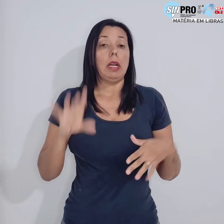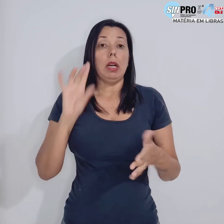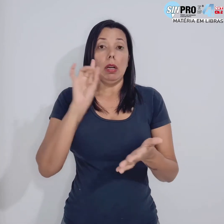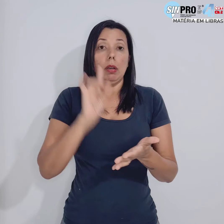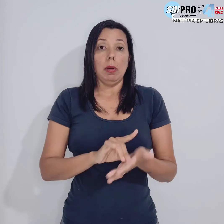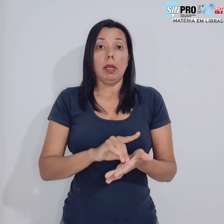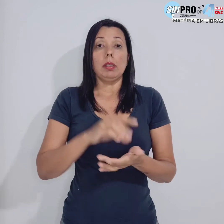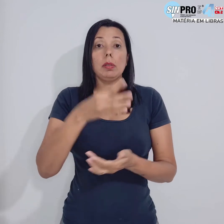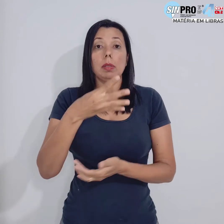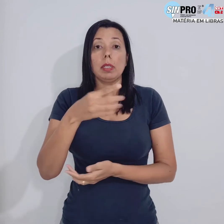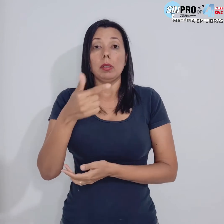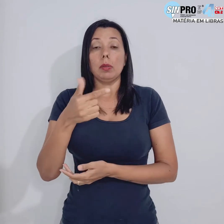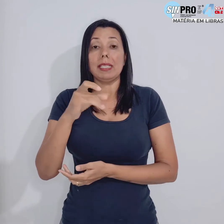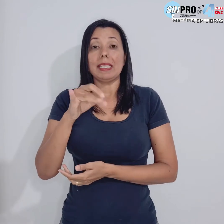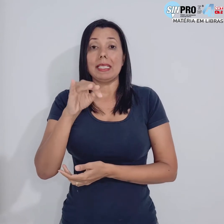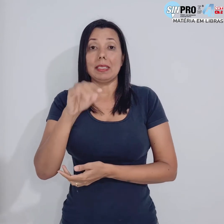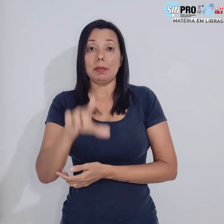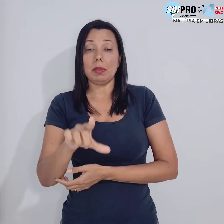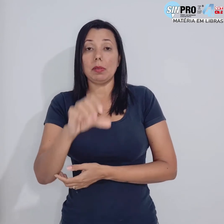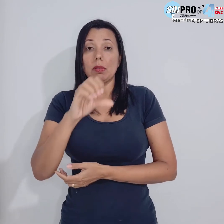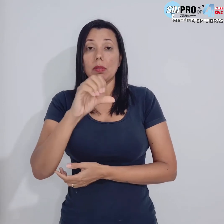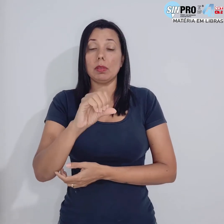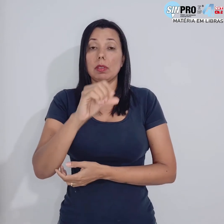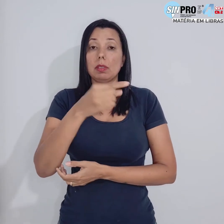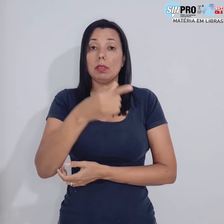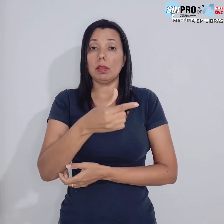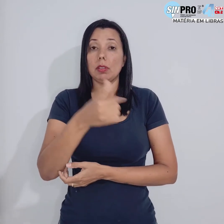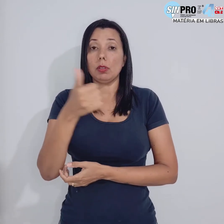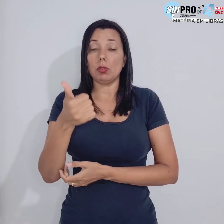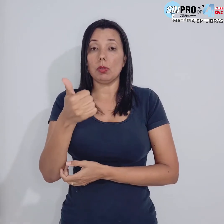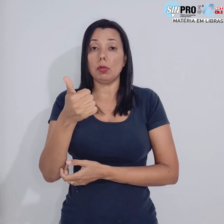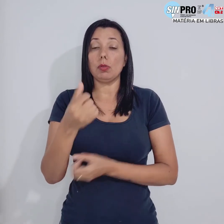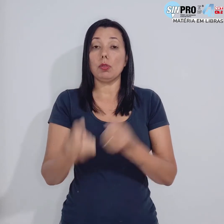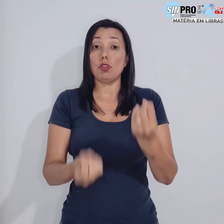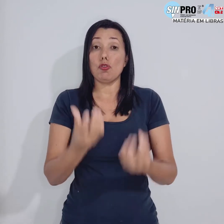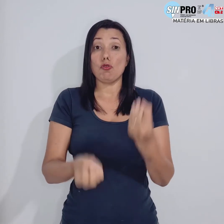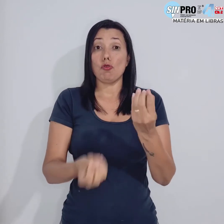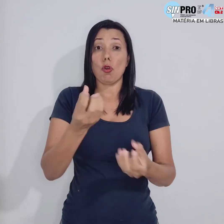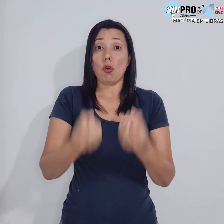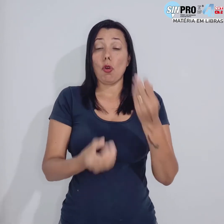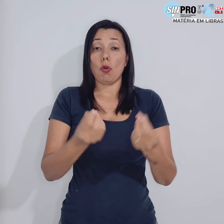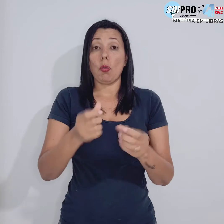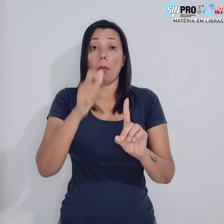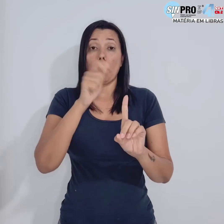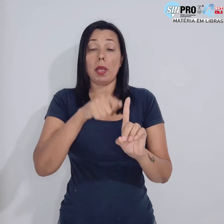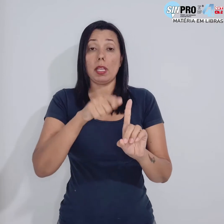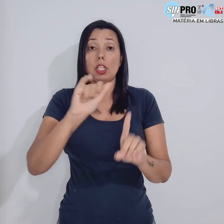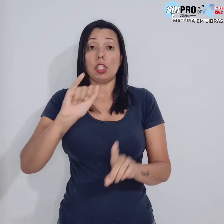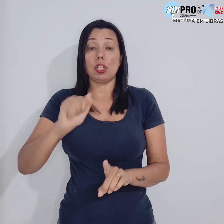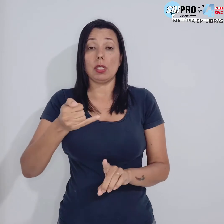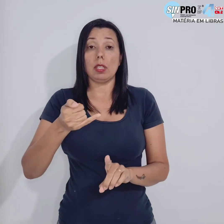em mais de uma década. O maior aumento em 2020 foi observado no Pantanal, onde foram